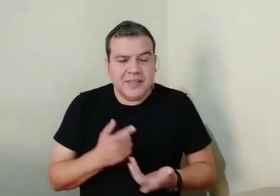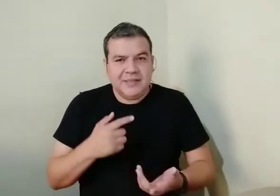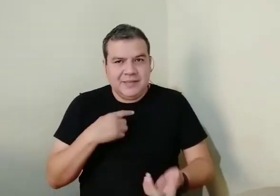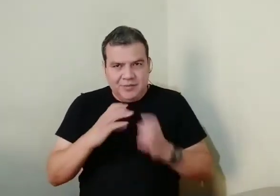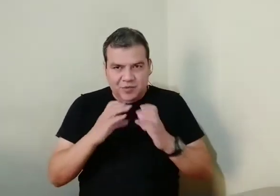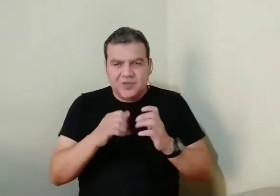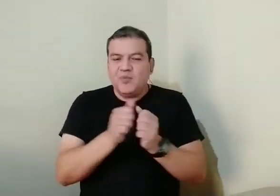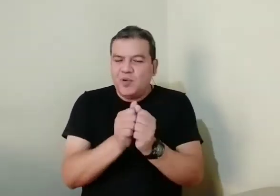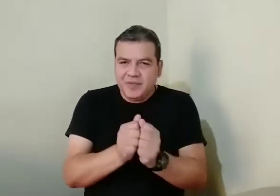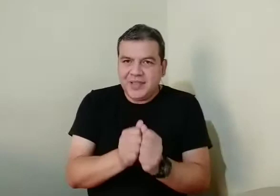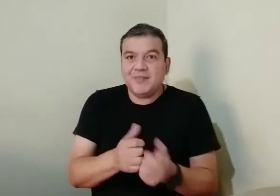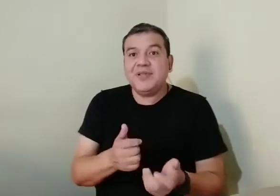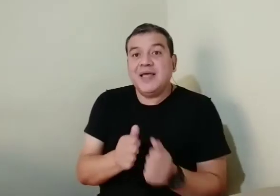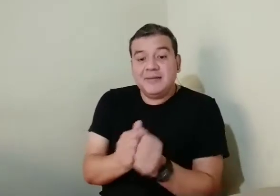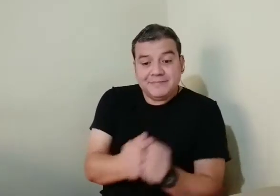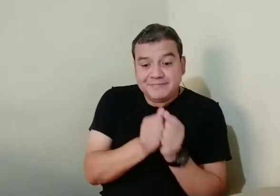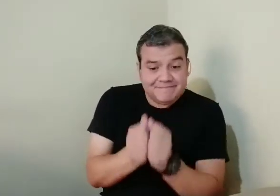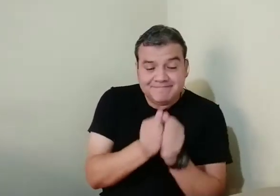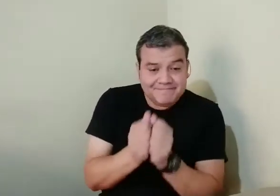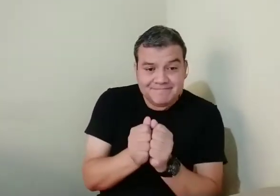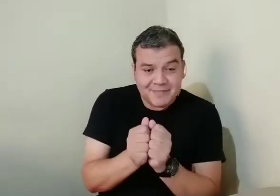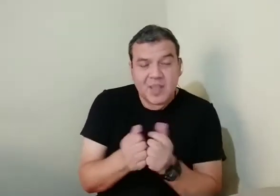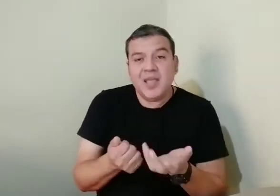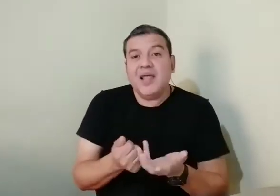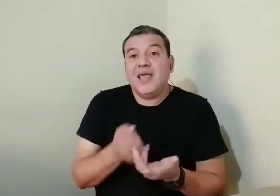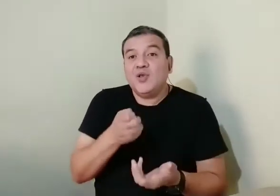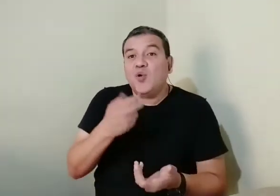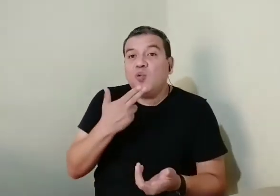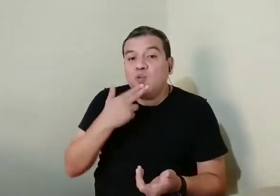tus hijos lleguen a la juventud y la adultez.